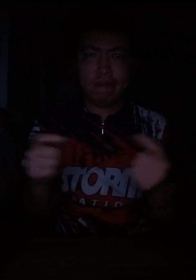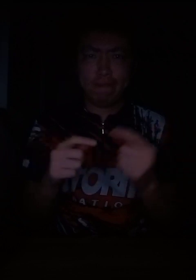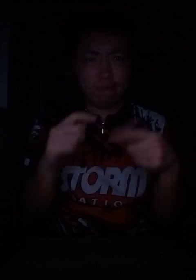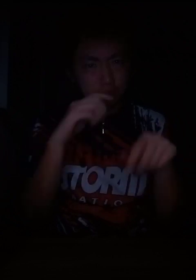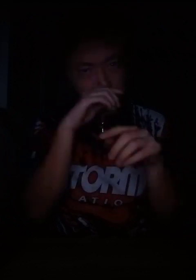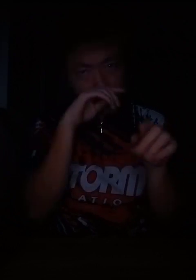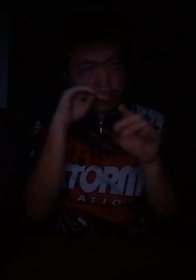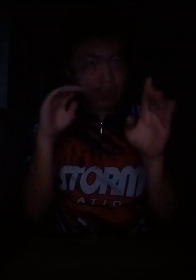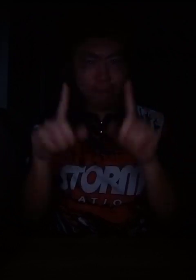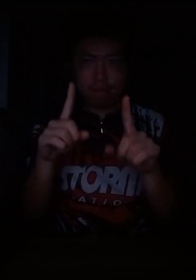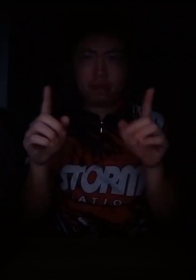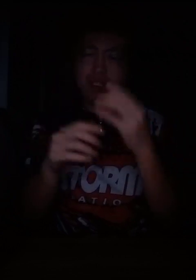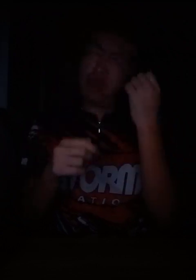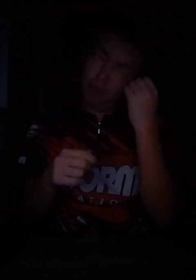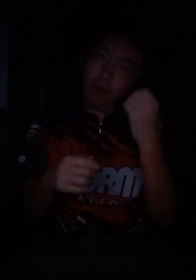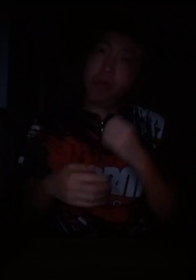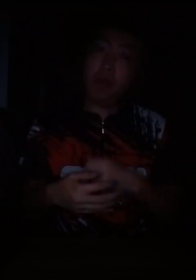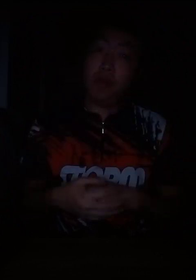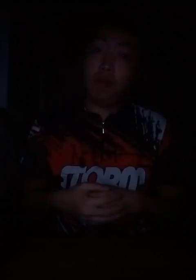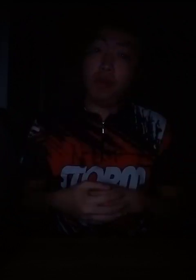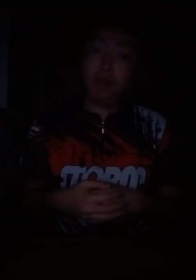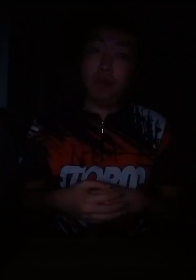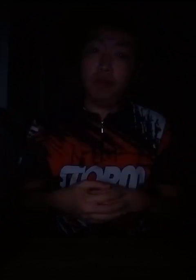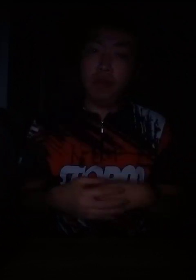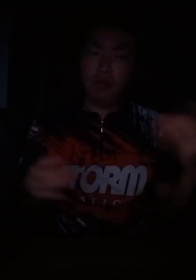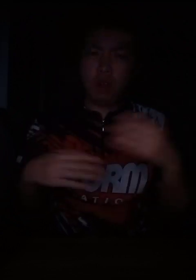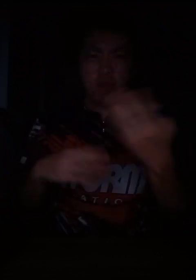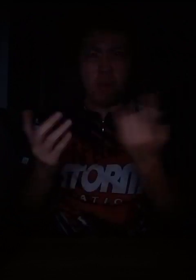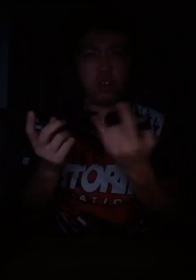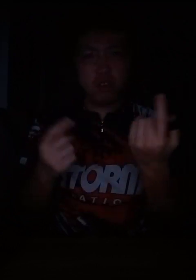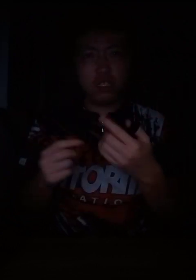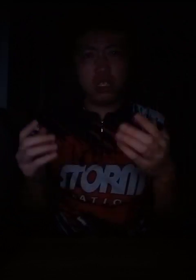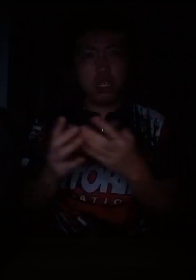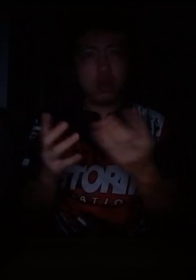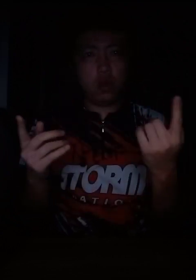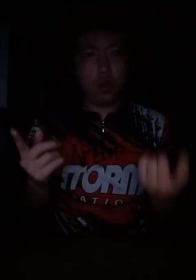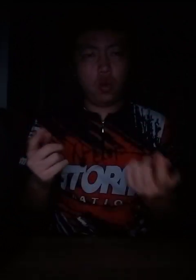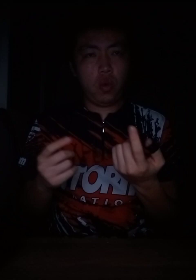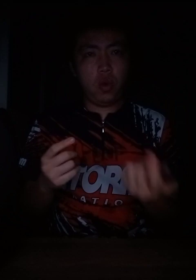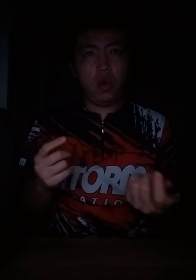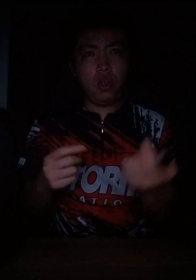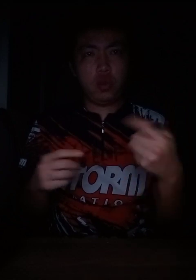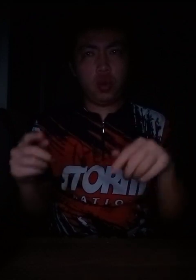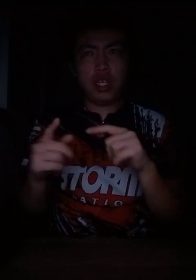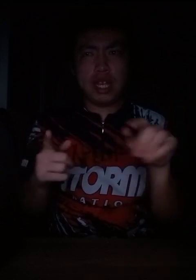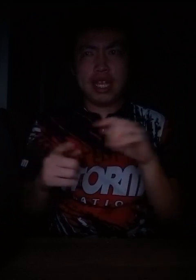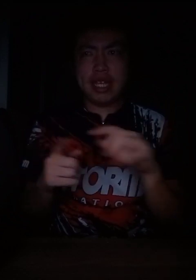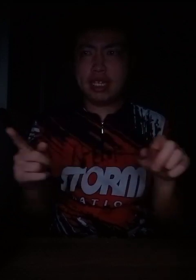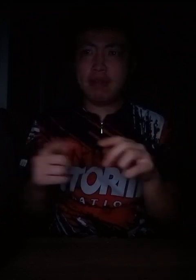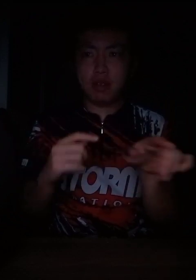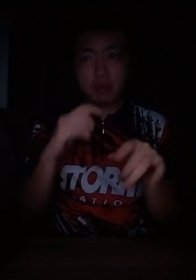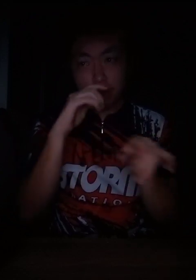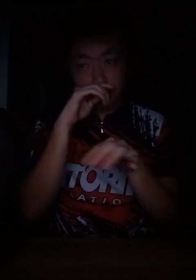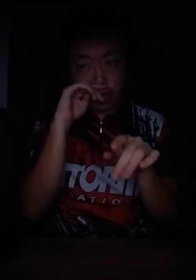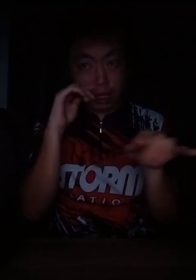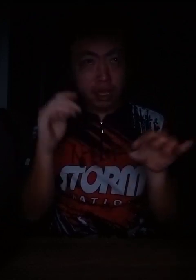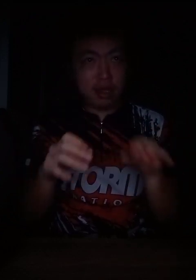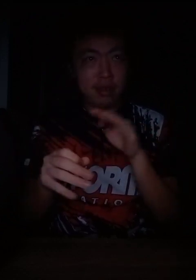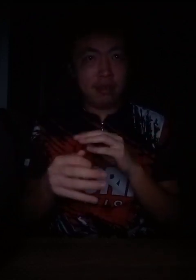시점은 11일 새벽입니다. 바로 몇 시간 뒤인 이날 오전, 손 사장이 김 씨의 문자를 보냅니다.